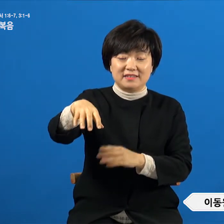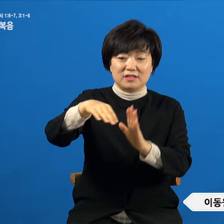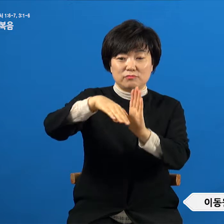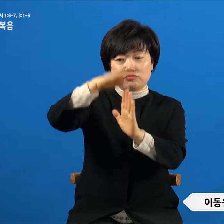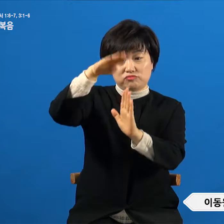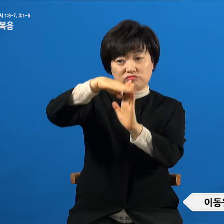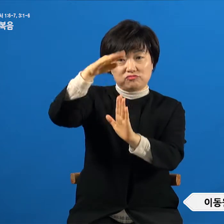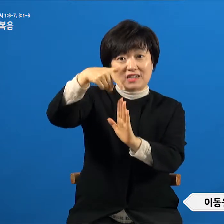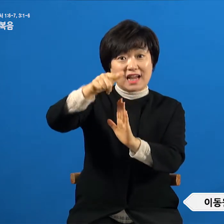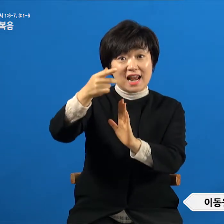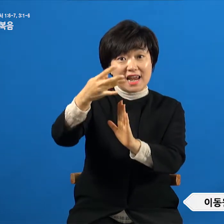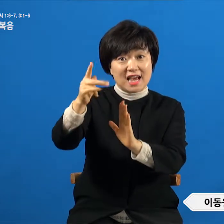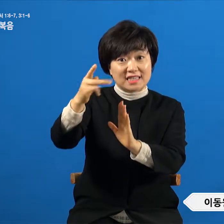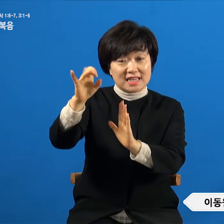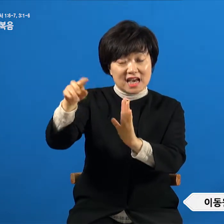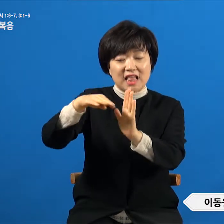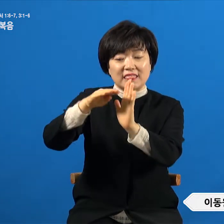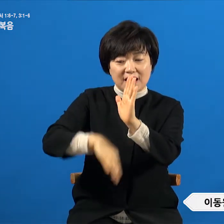북갈라디아, 남갈라디아.